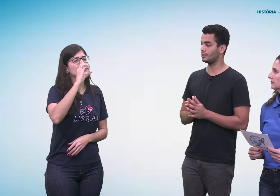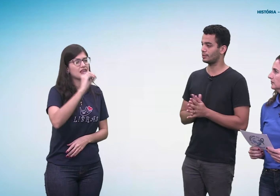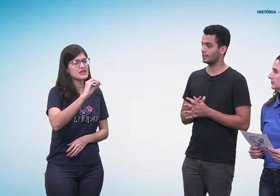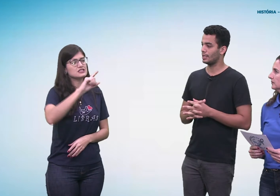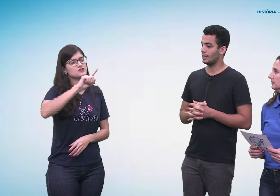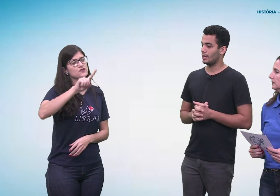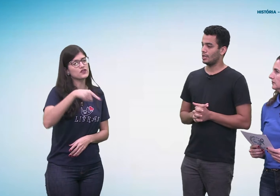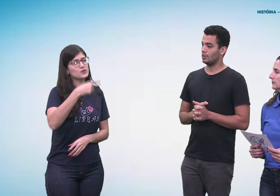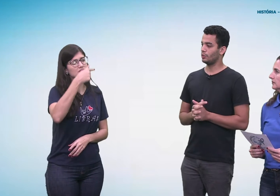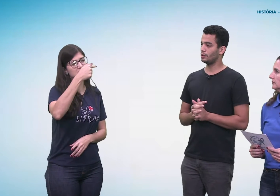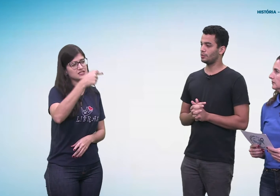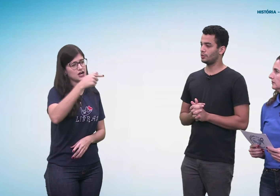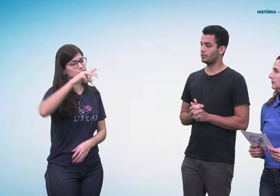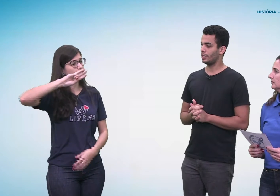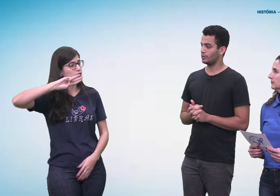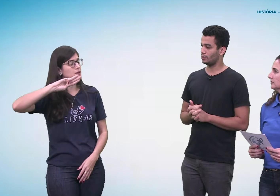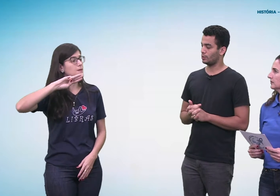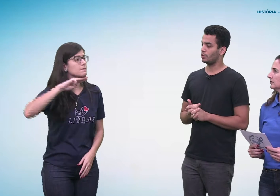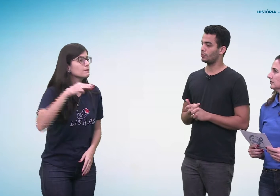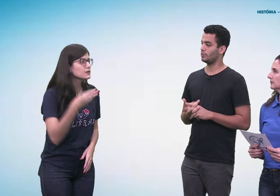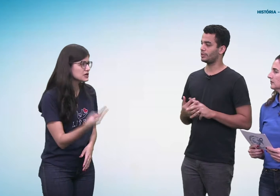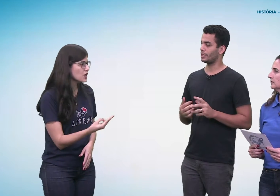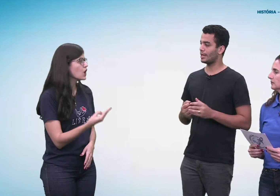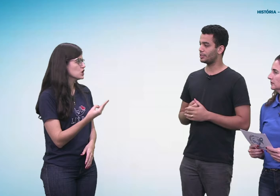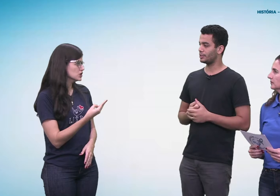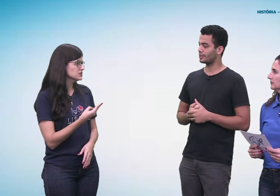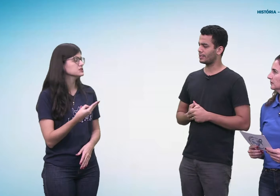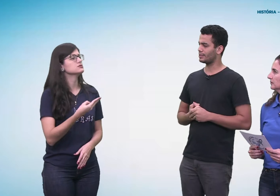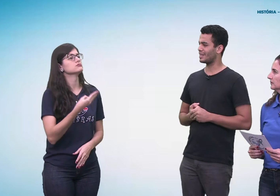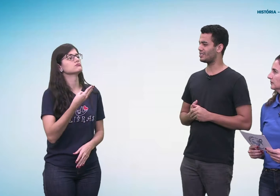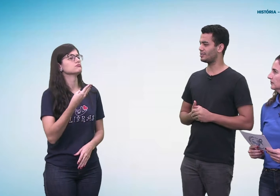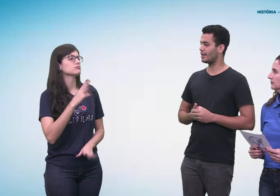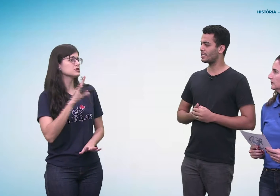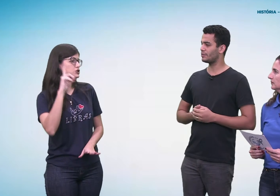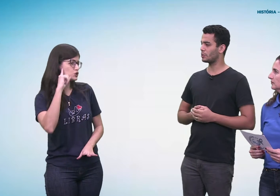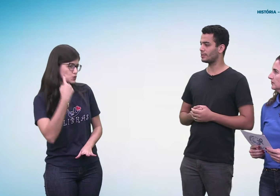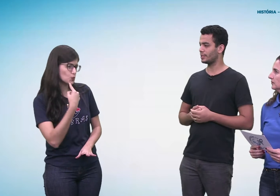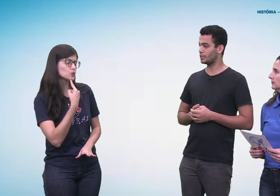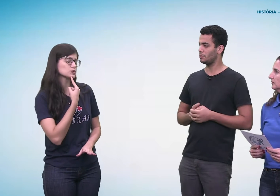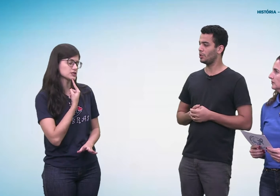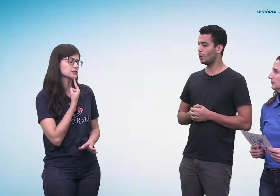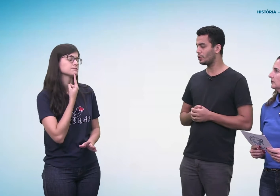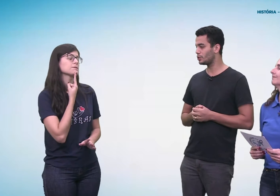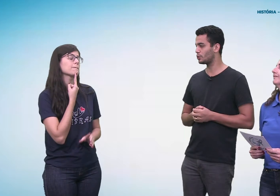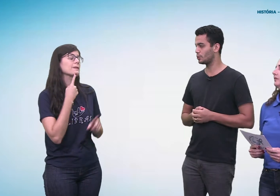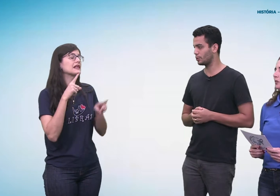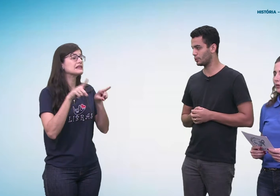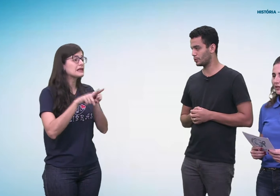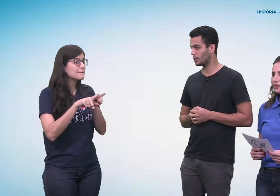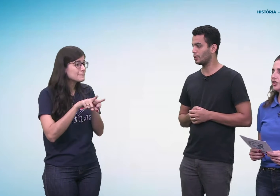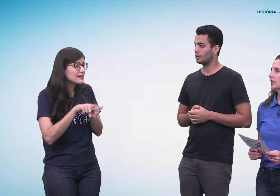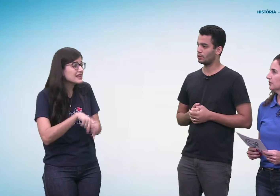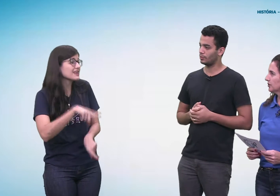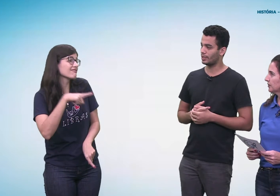existem. E o último censo do IBGE diz que é cerca de 10,7 milhões de surdos no